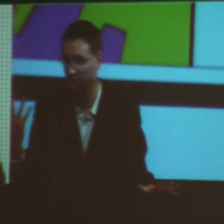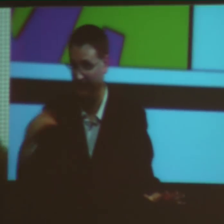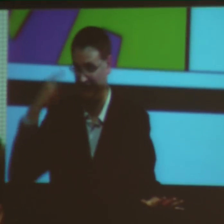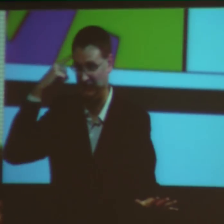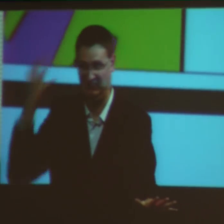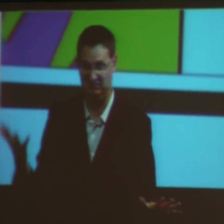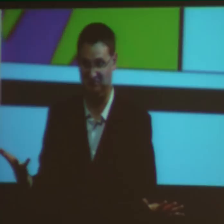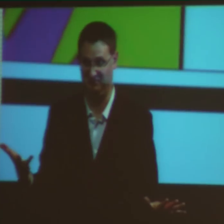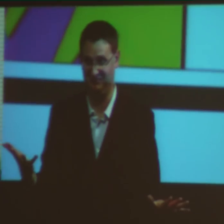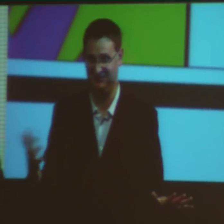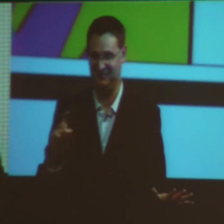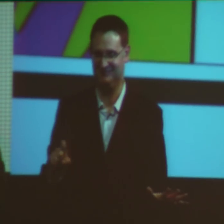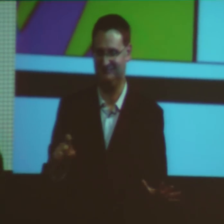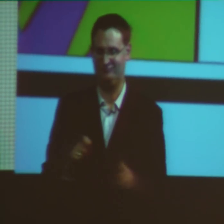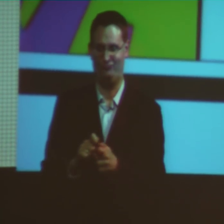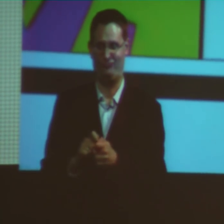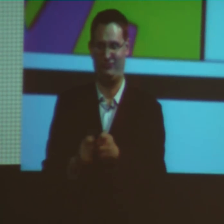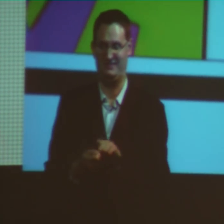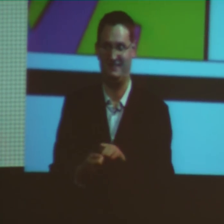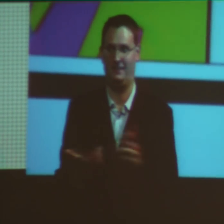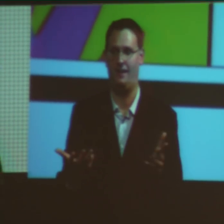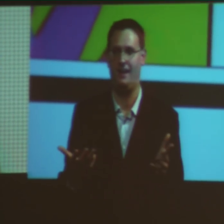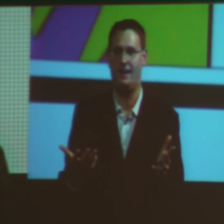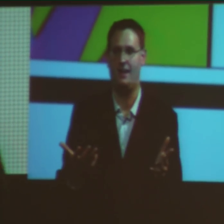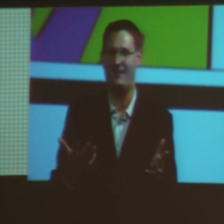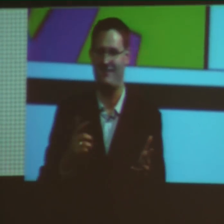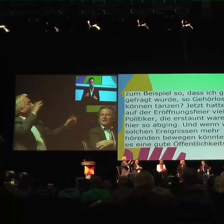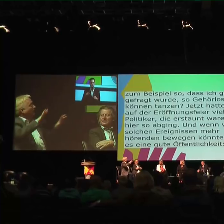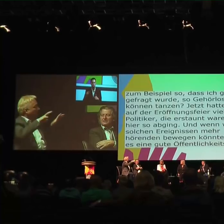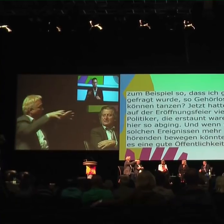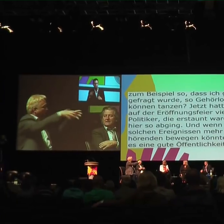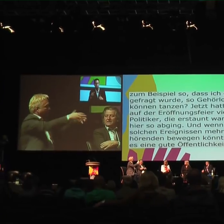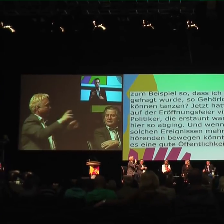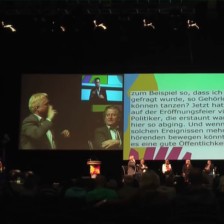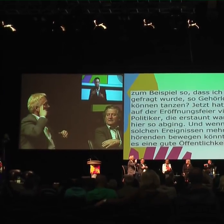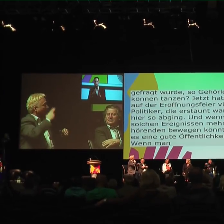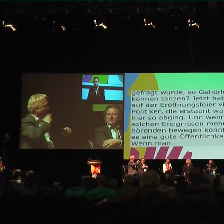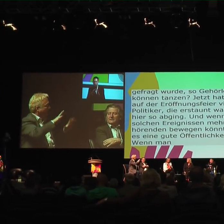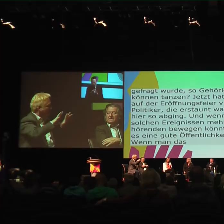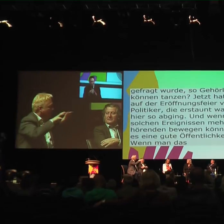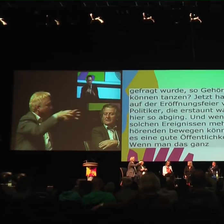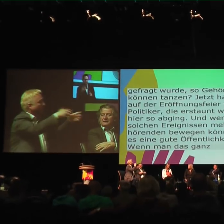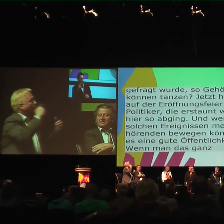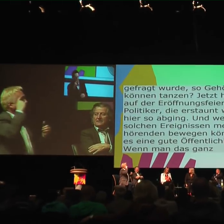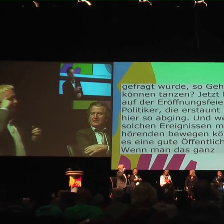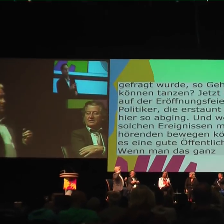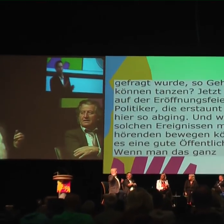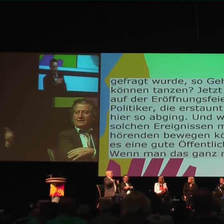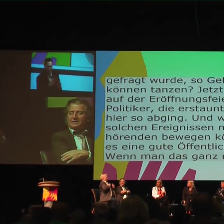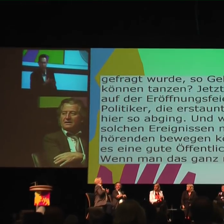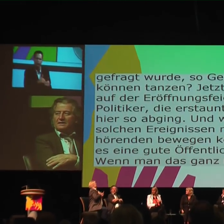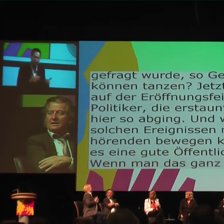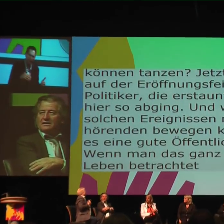verstehen. Aber ich glaube, wir brauchen an uns. Wohnen, Schlafen, Essen, die